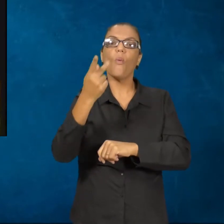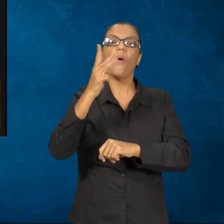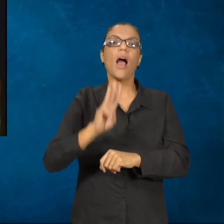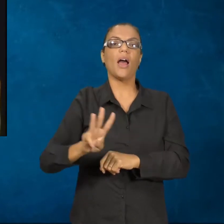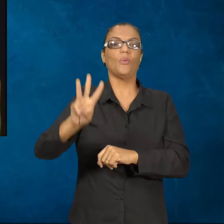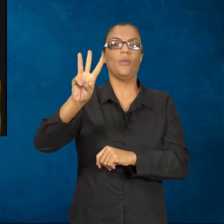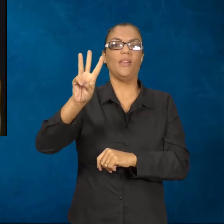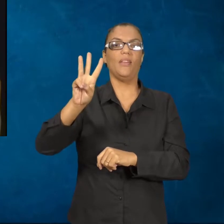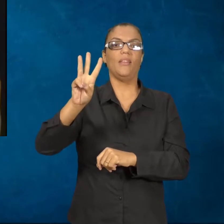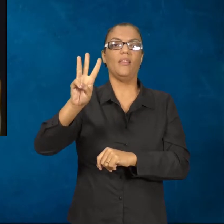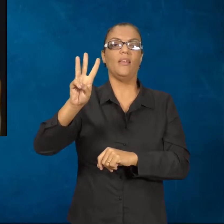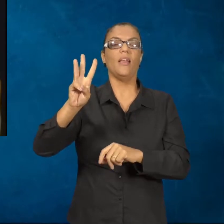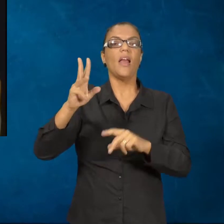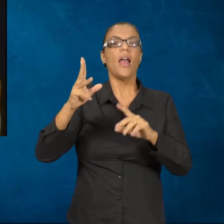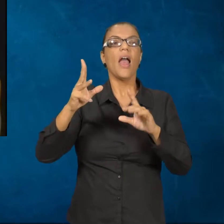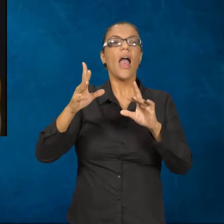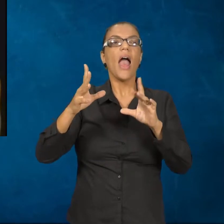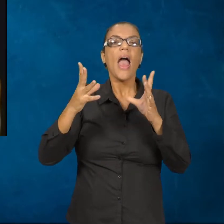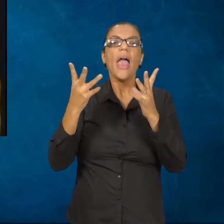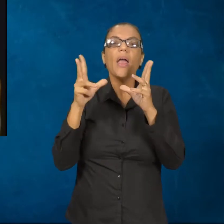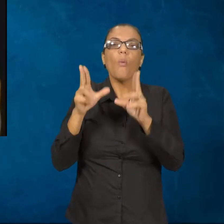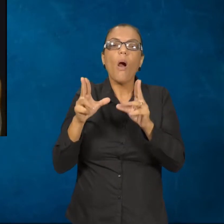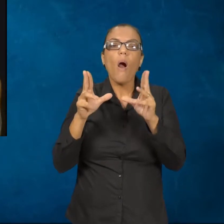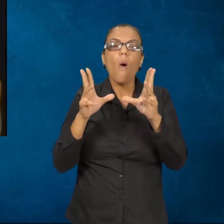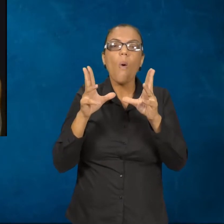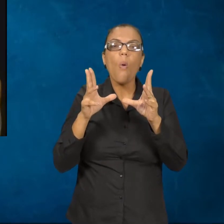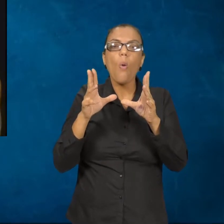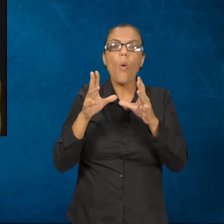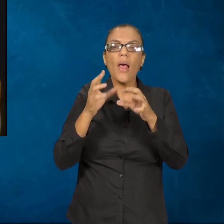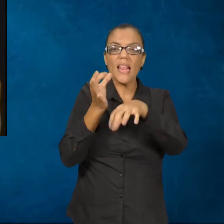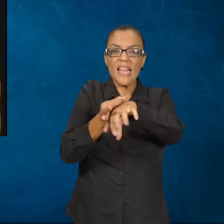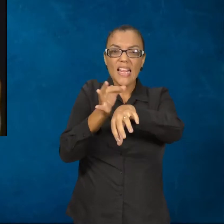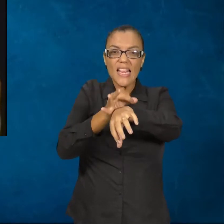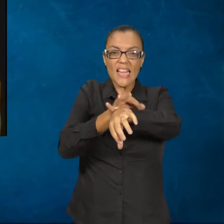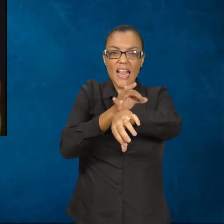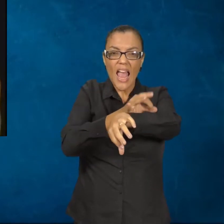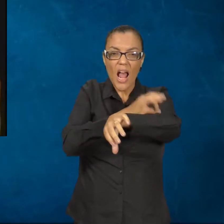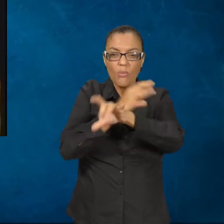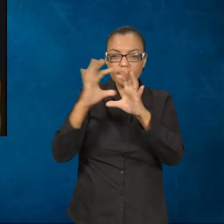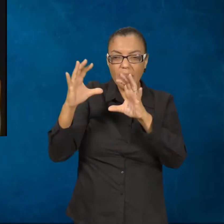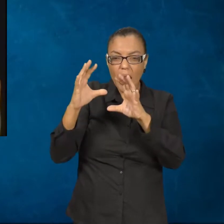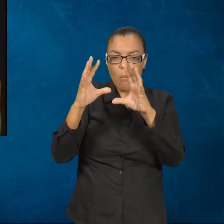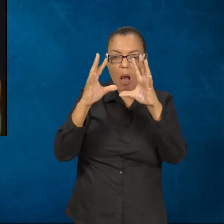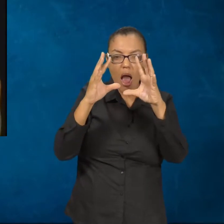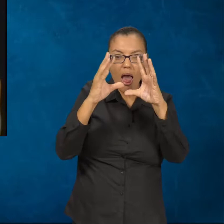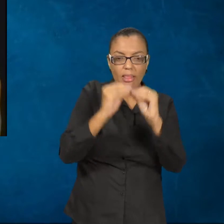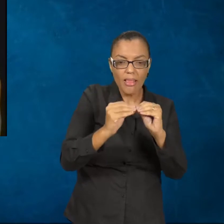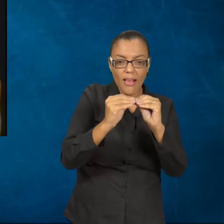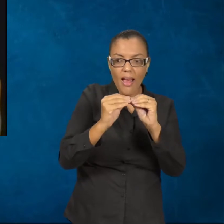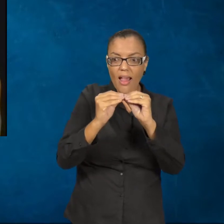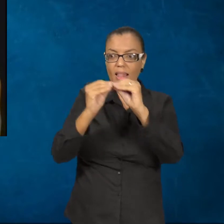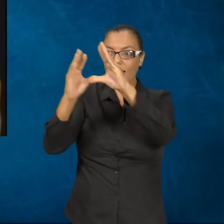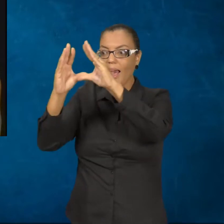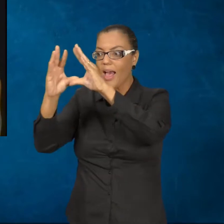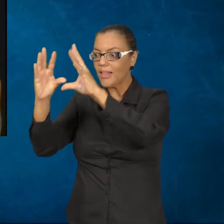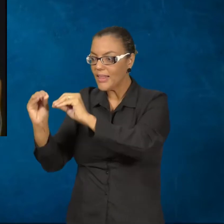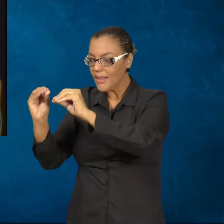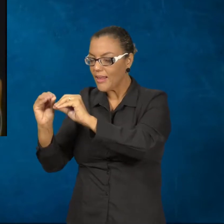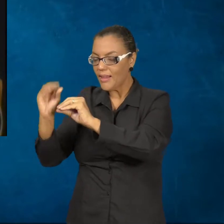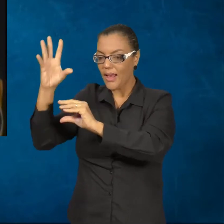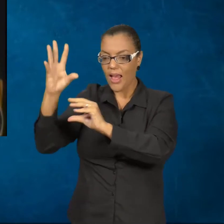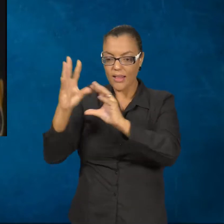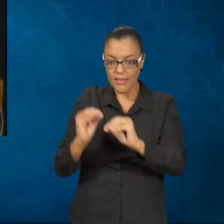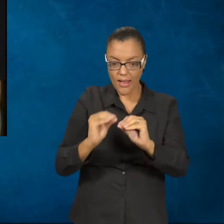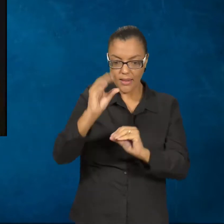reconfigurar redes neurais. É desligar alguns neurônios, ligar outros, mudar a força de conexão de sinapses, é mudar o circuito.